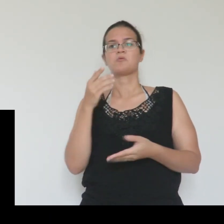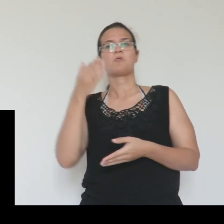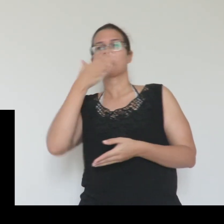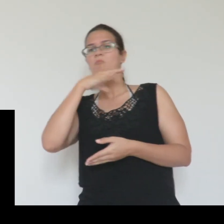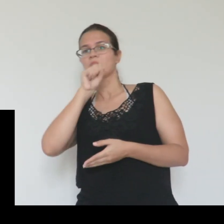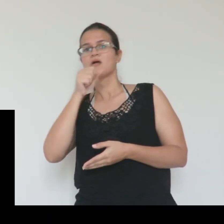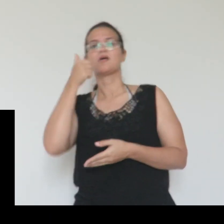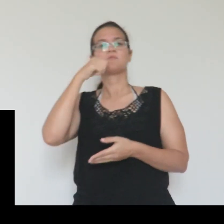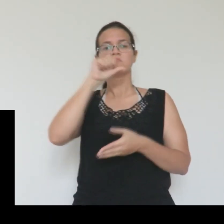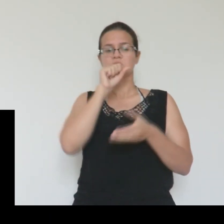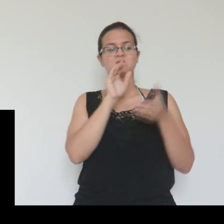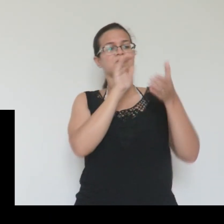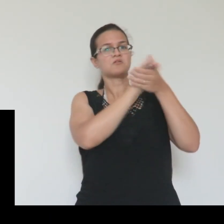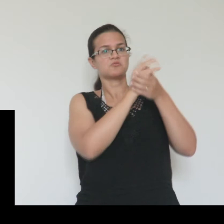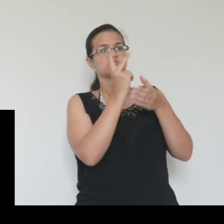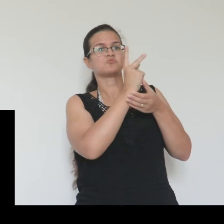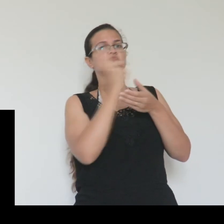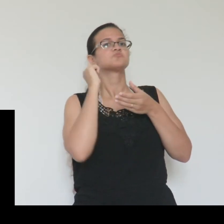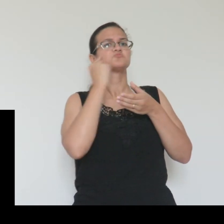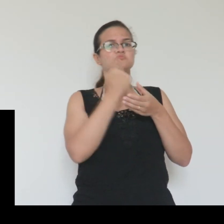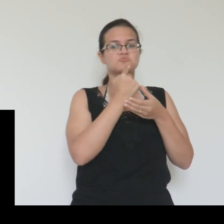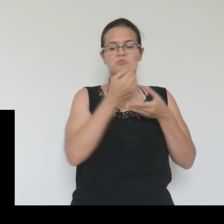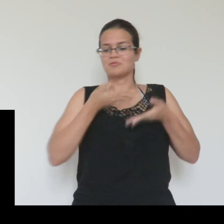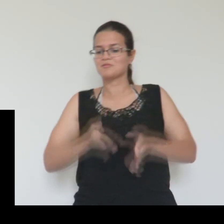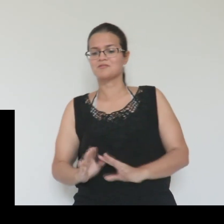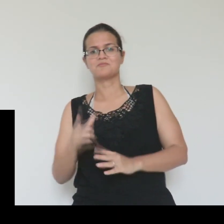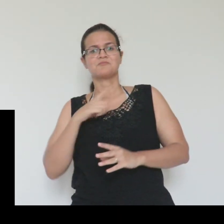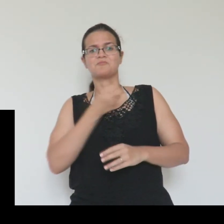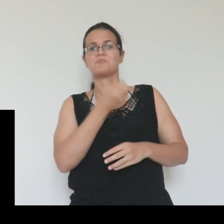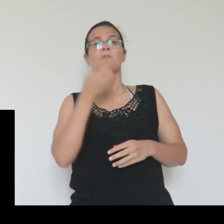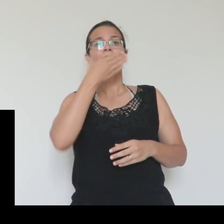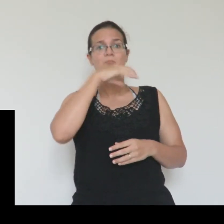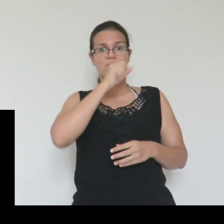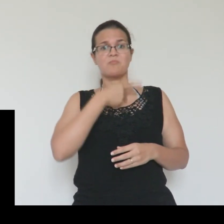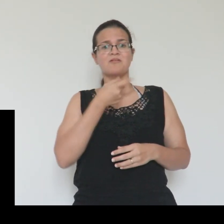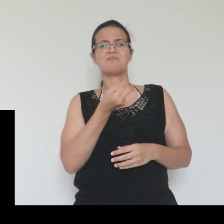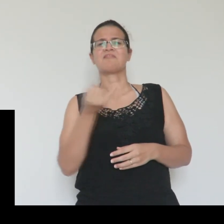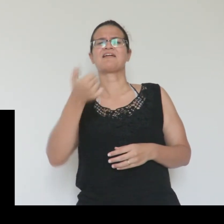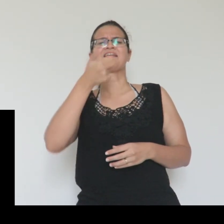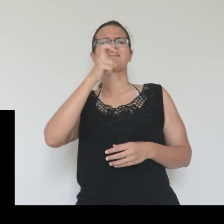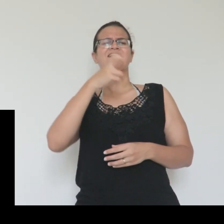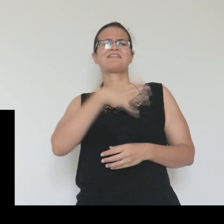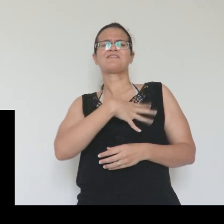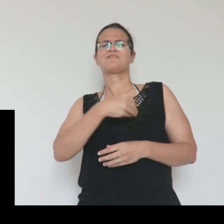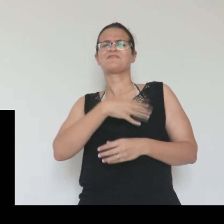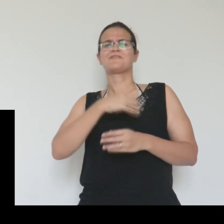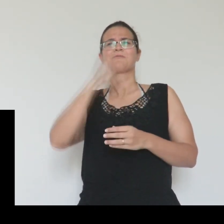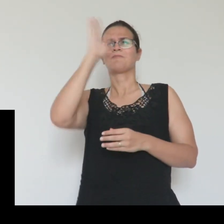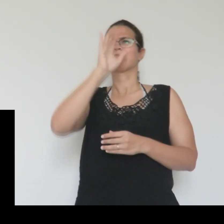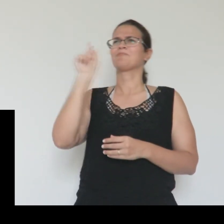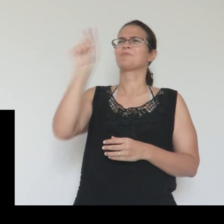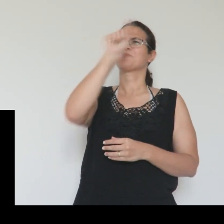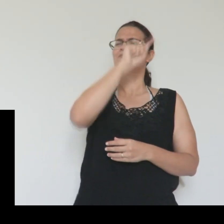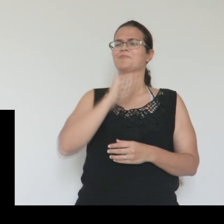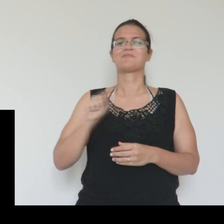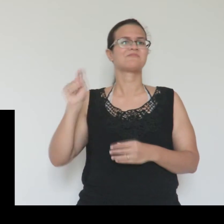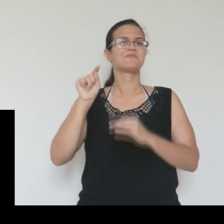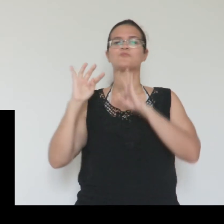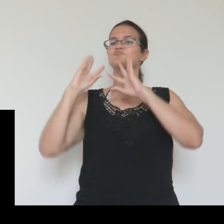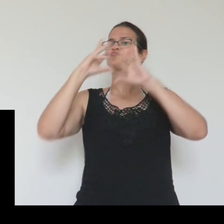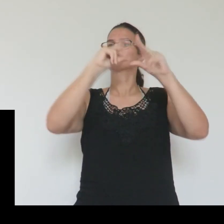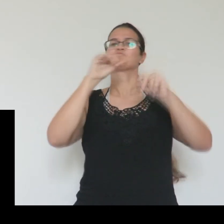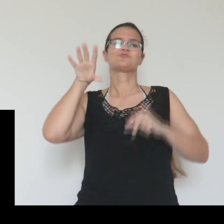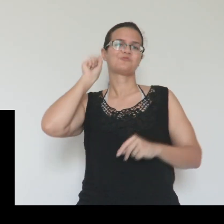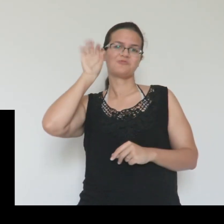surdos. Então, ela não é hereditária. Existem alguns casos que sim. O aparelho auditivo, o implante coclear,